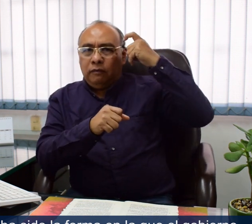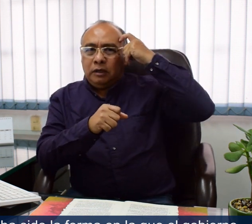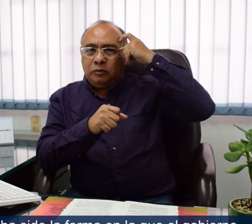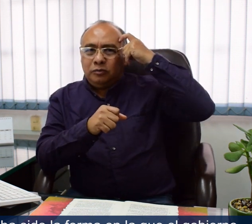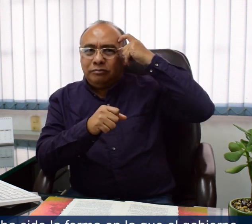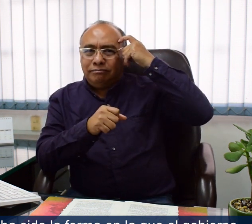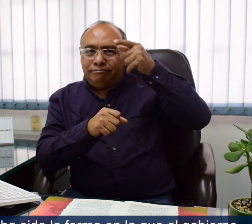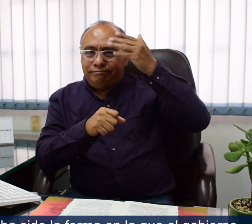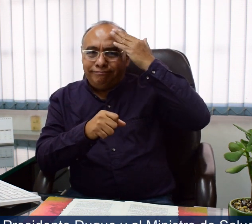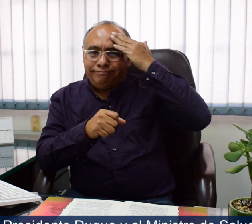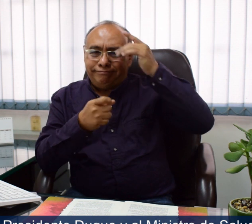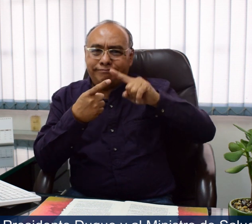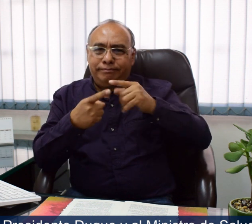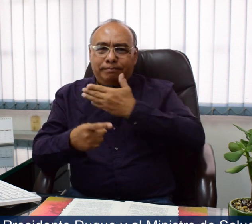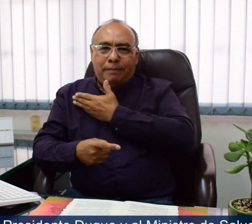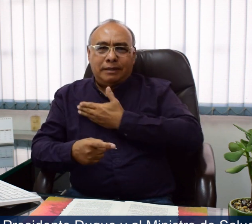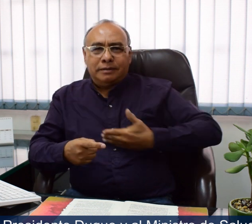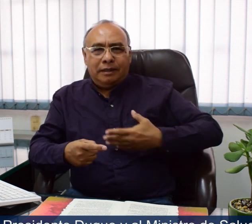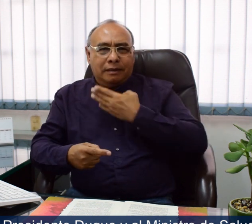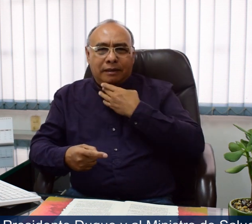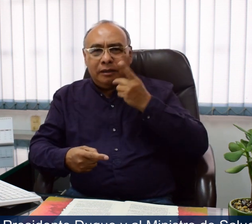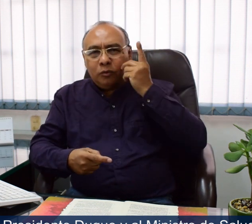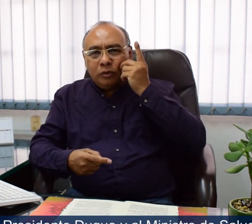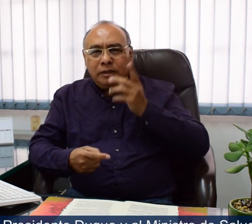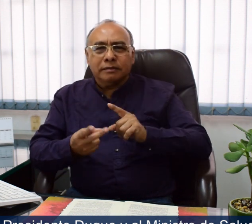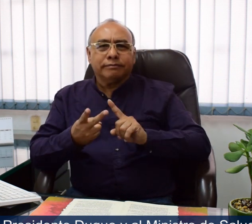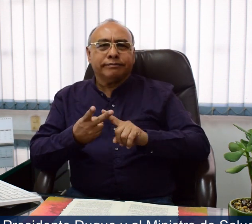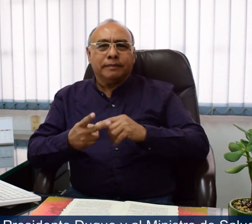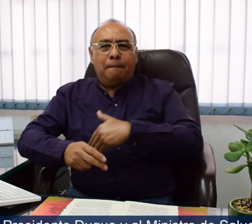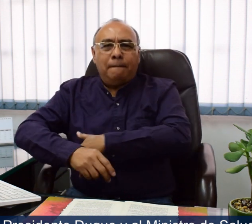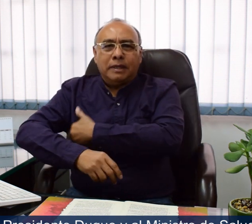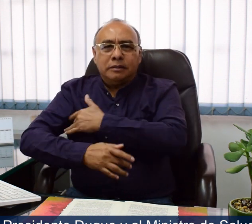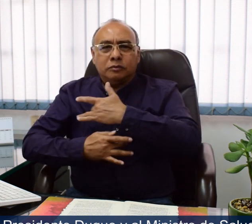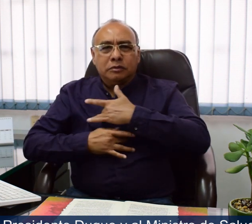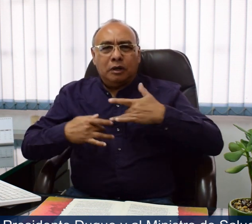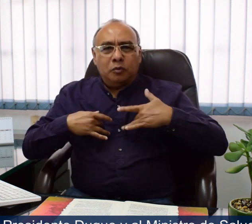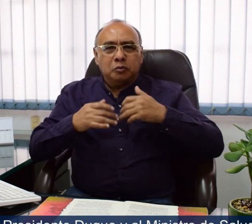la información. Hemos visto al presidente Duque y al ministro de Salud realizar declaraciones públicas.